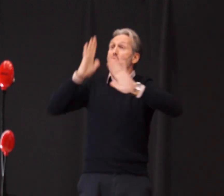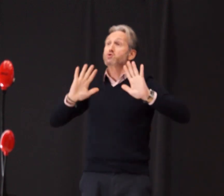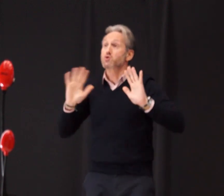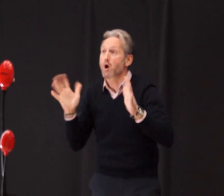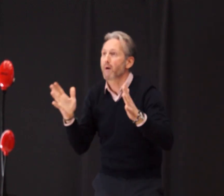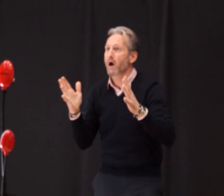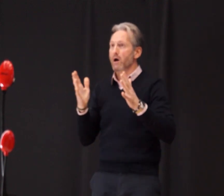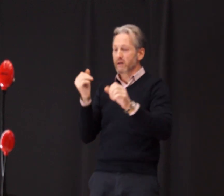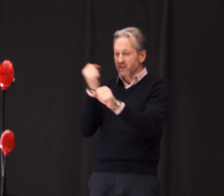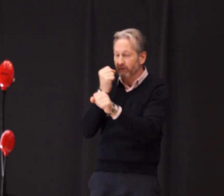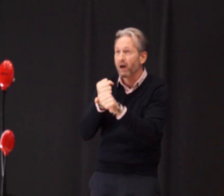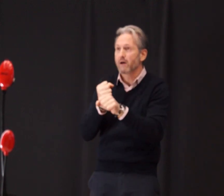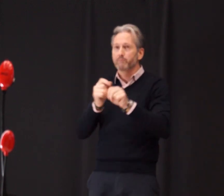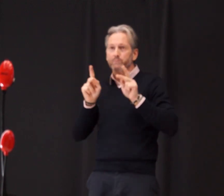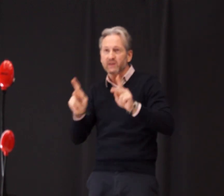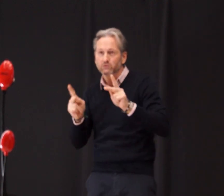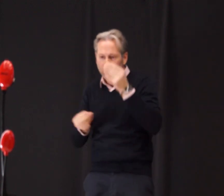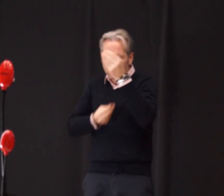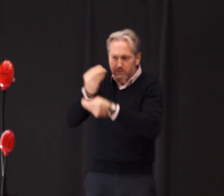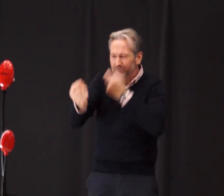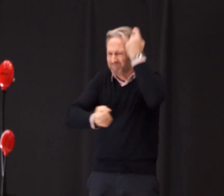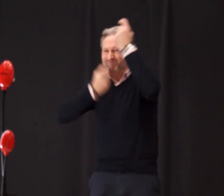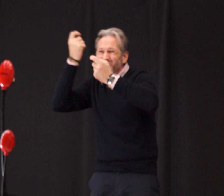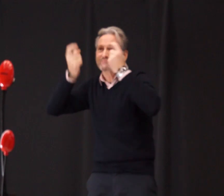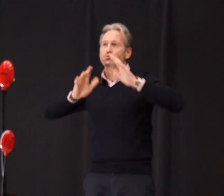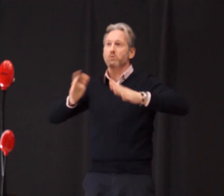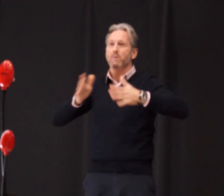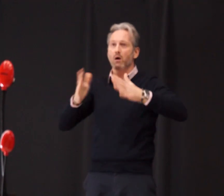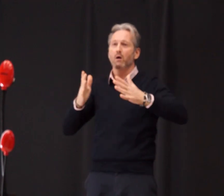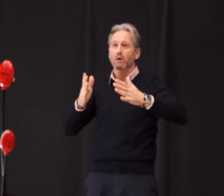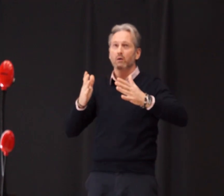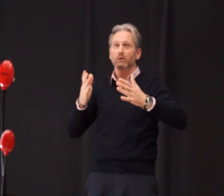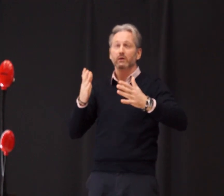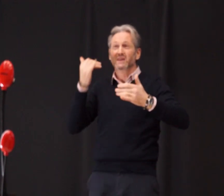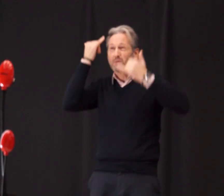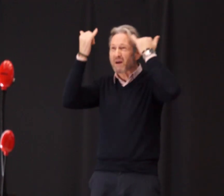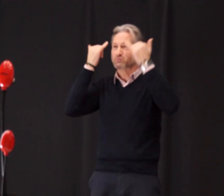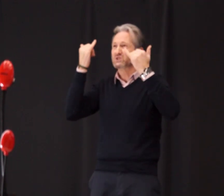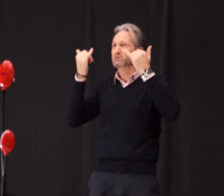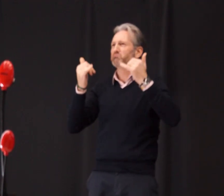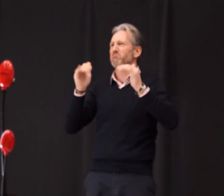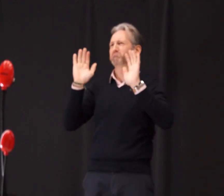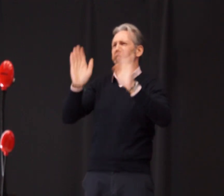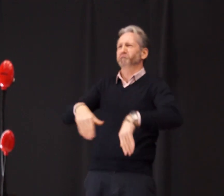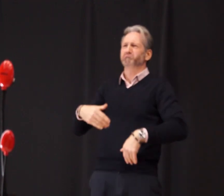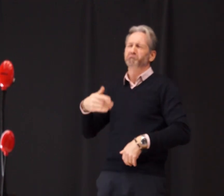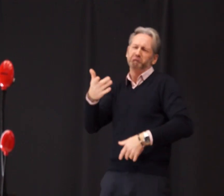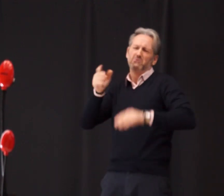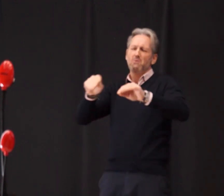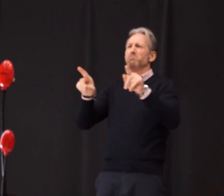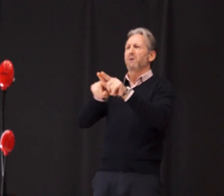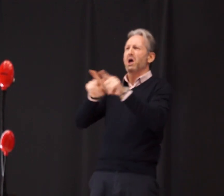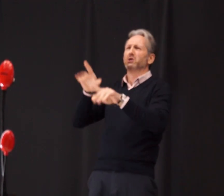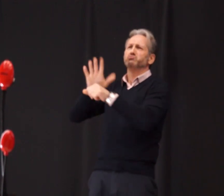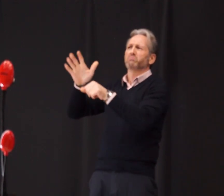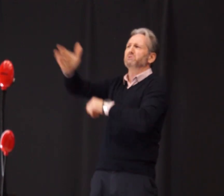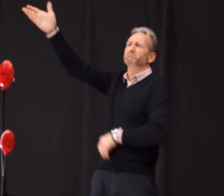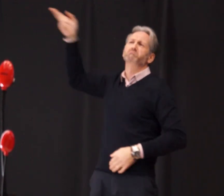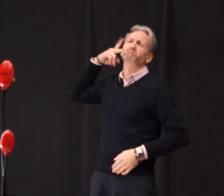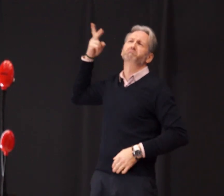de fonder cette expression en langue qu'on voit, c'est-à-dire l'arbre avec son feuillage. Et